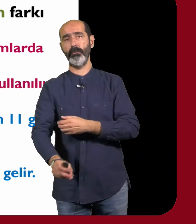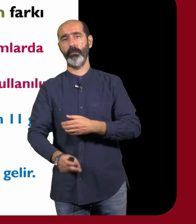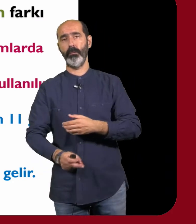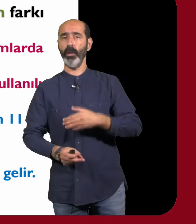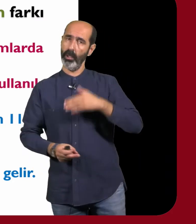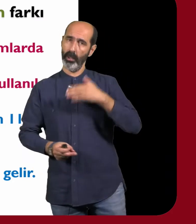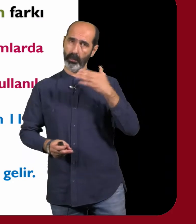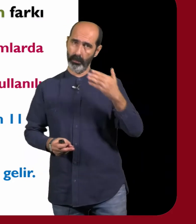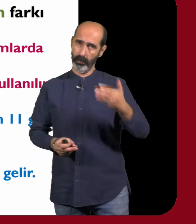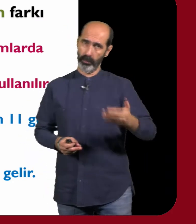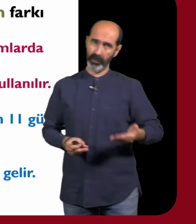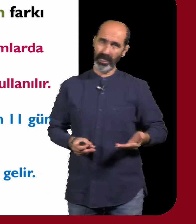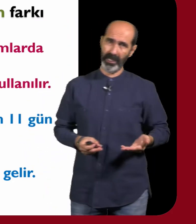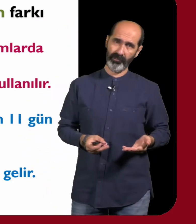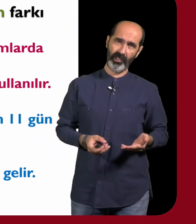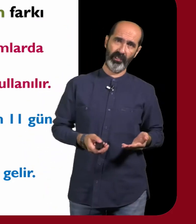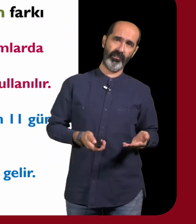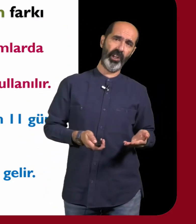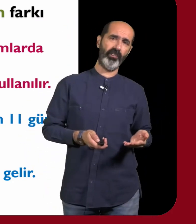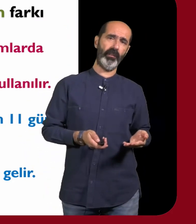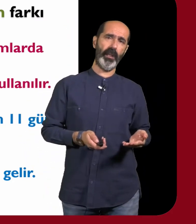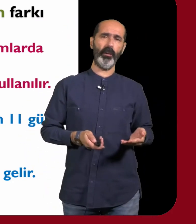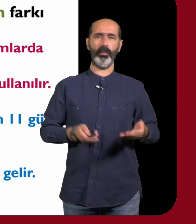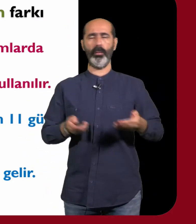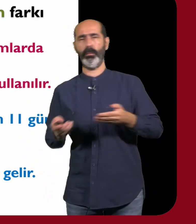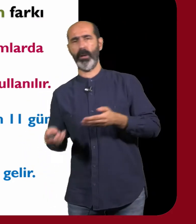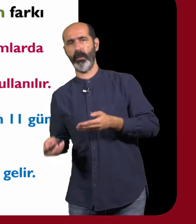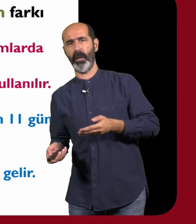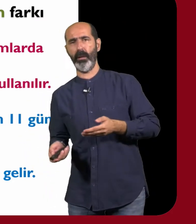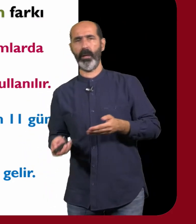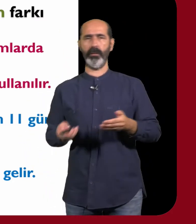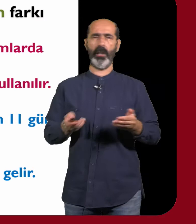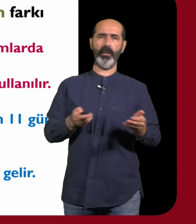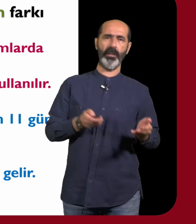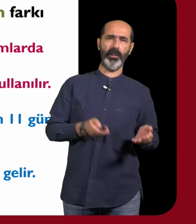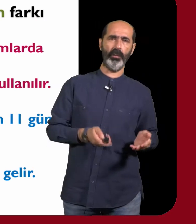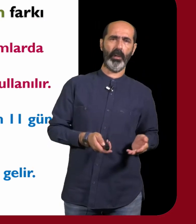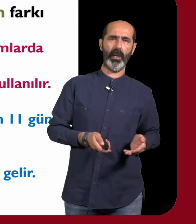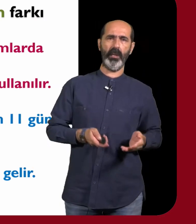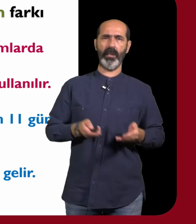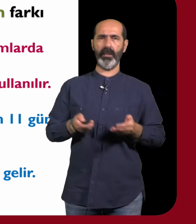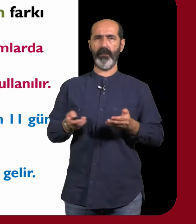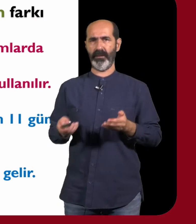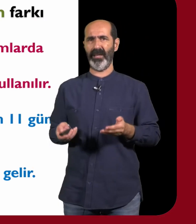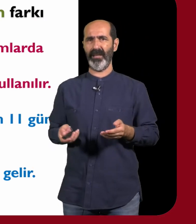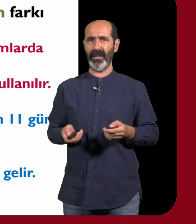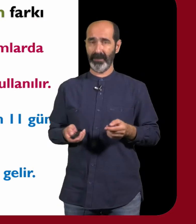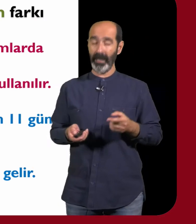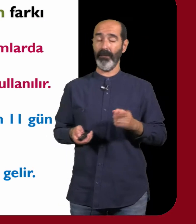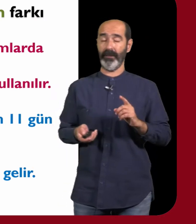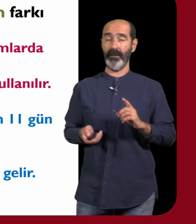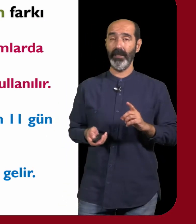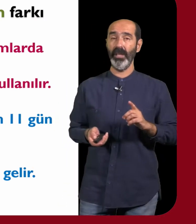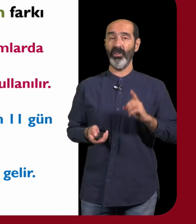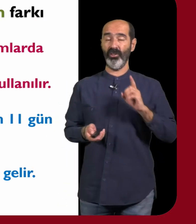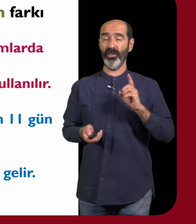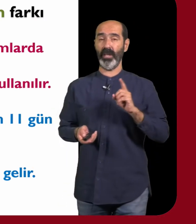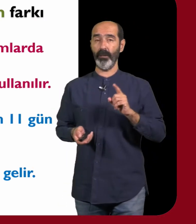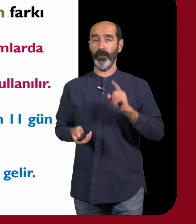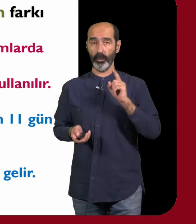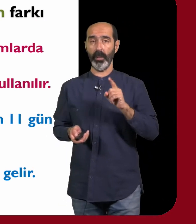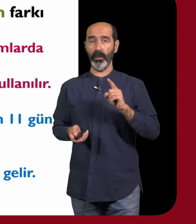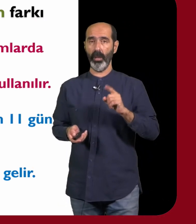kullanıyor bu genel çerçevede kültürel olaylarda dini olaylarda vesaire lerde Evet